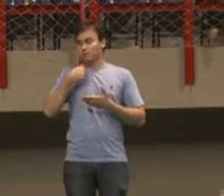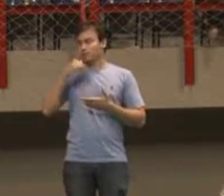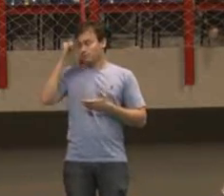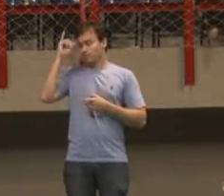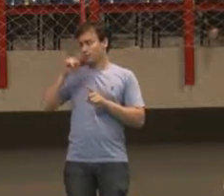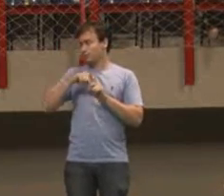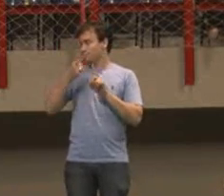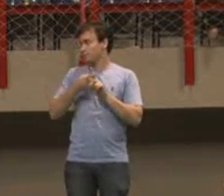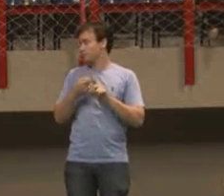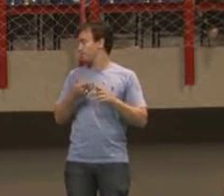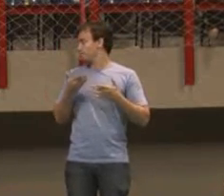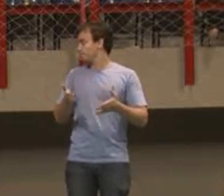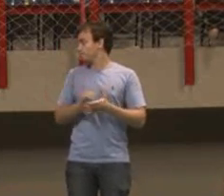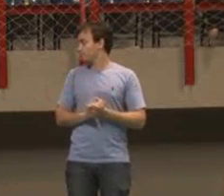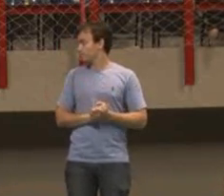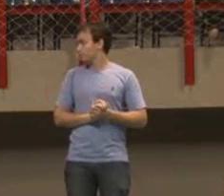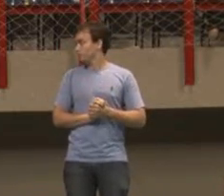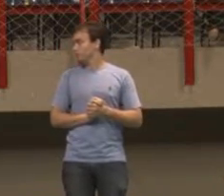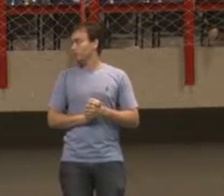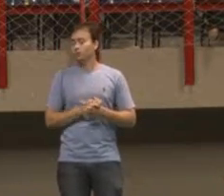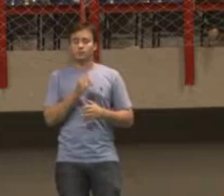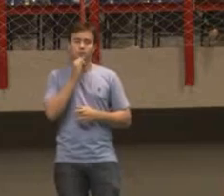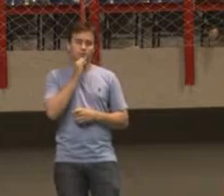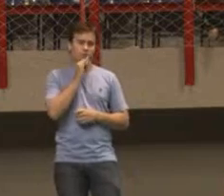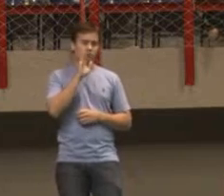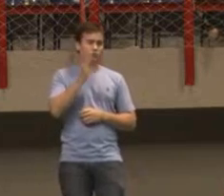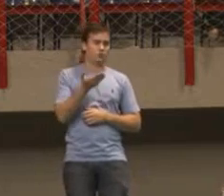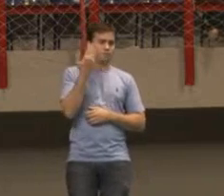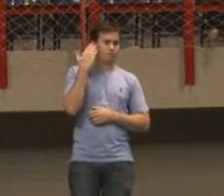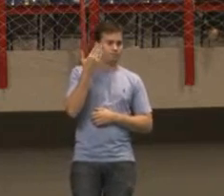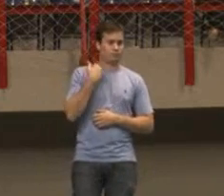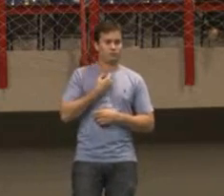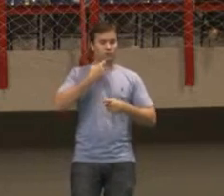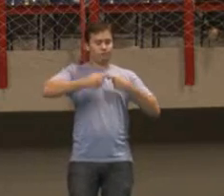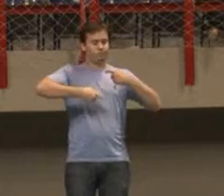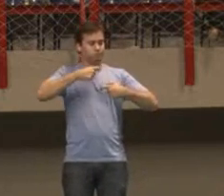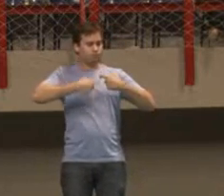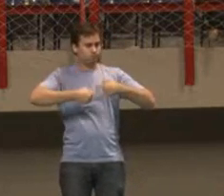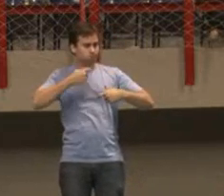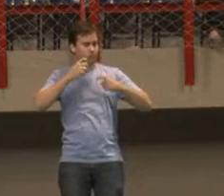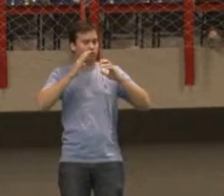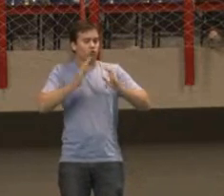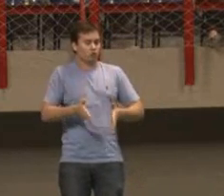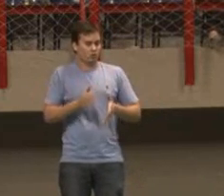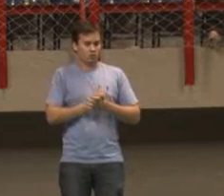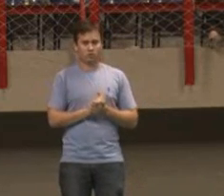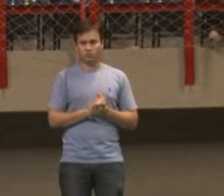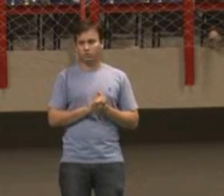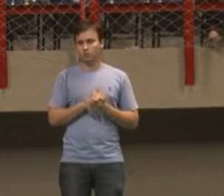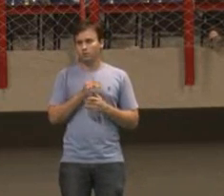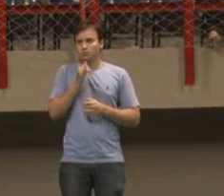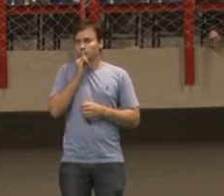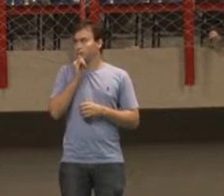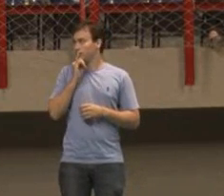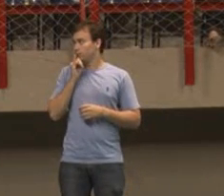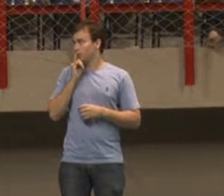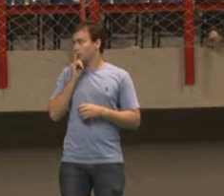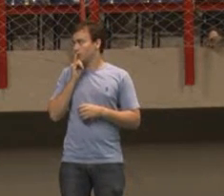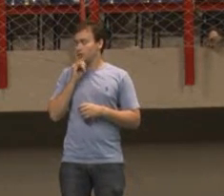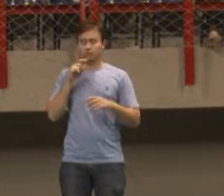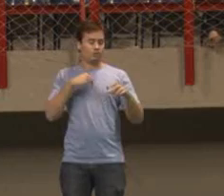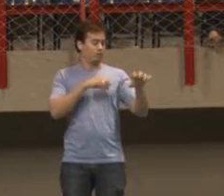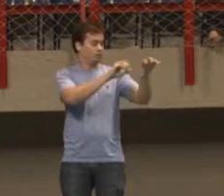terminar. Imagine que houve relações sexuais em período inapropriado, em outras palavras,